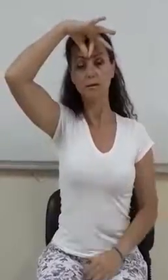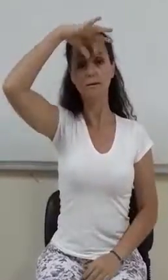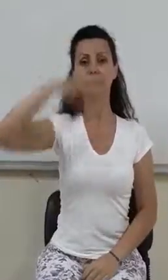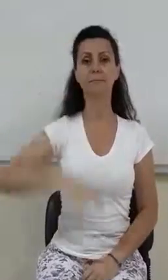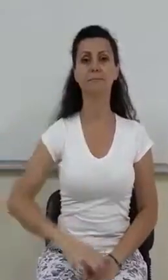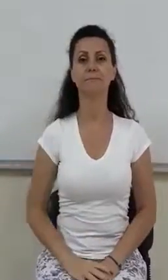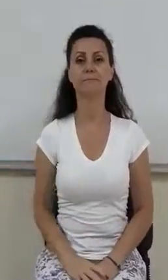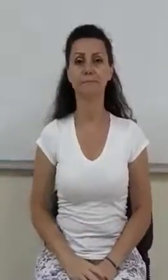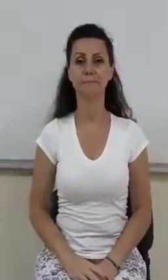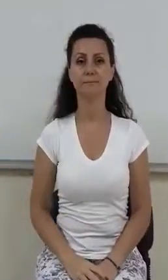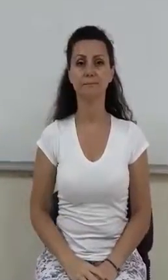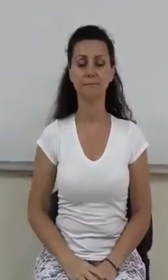Sınıf.